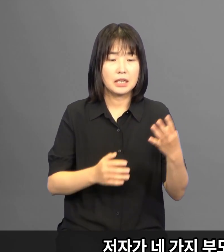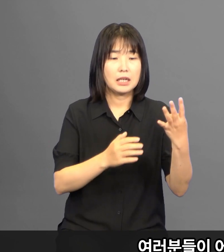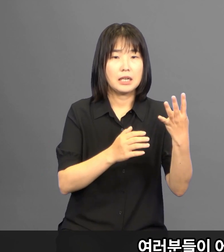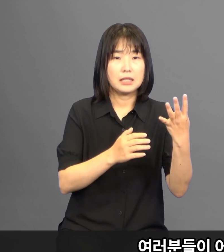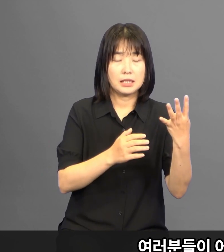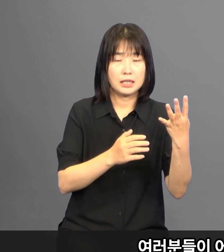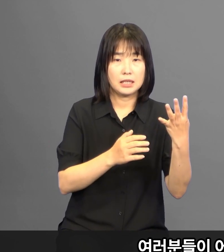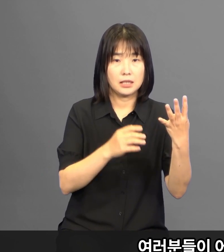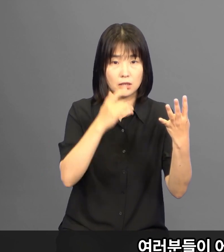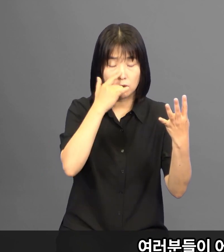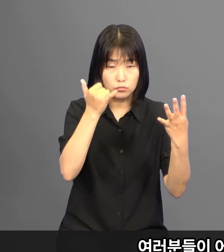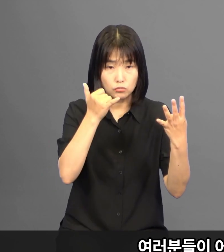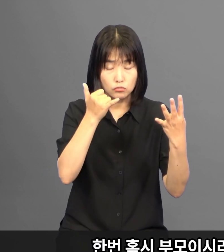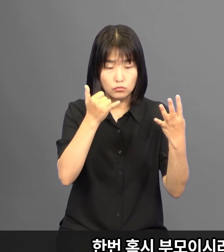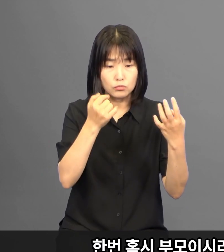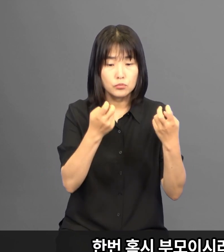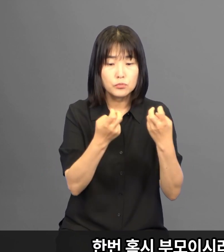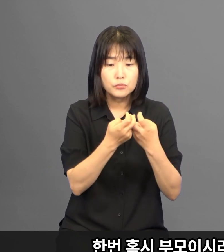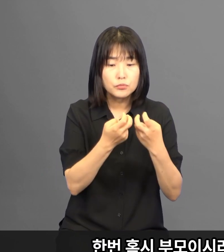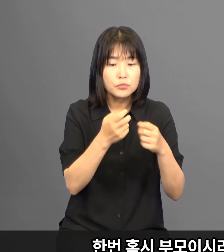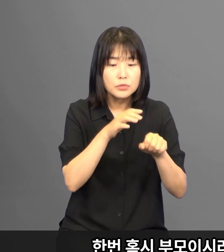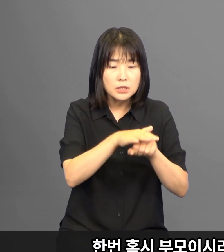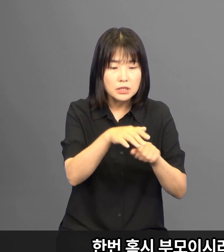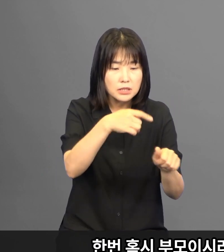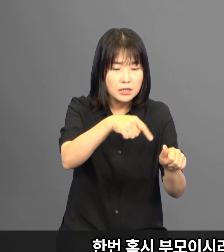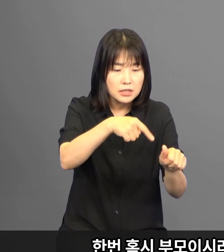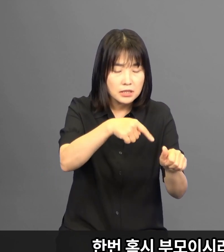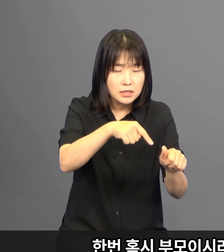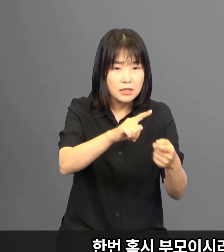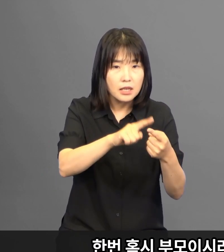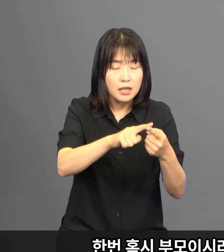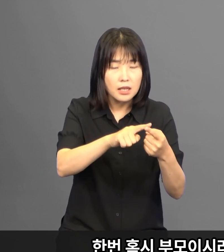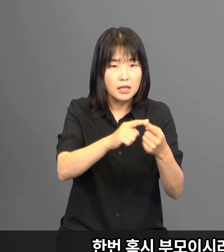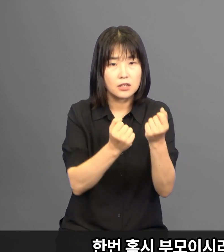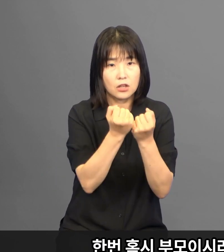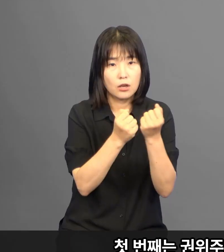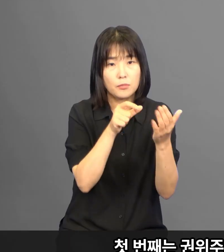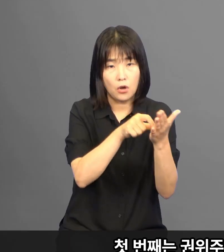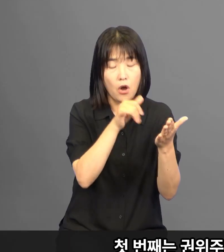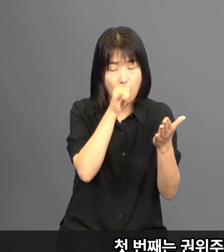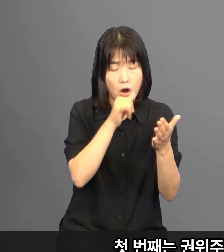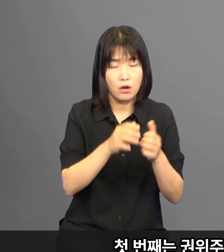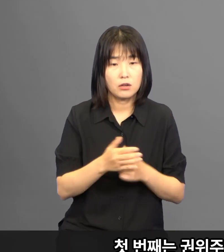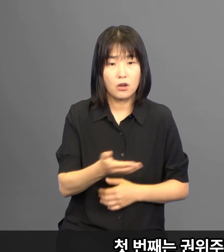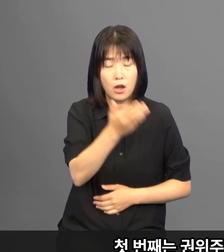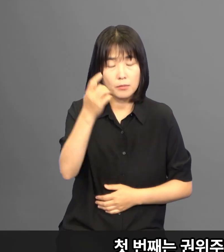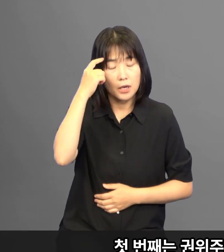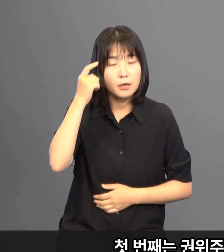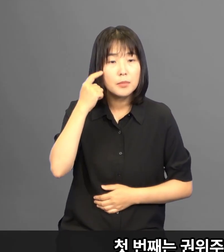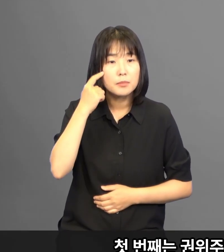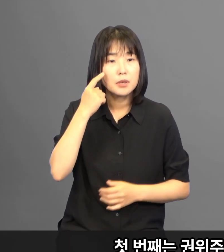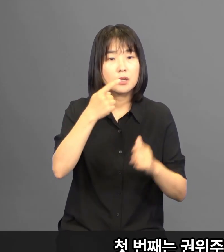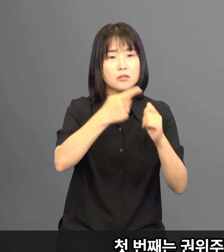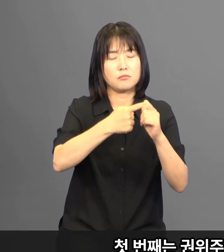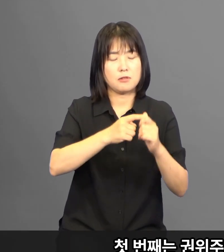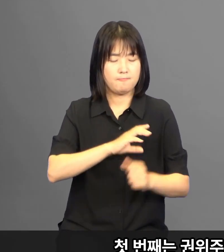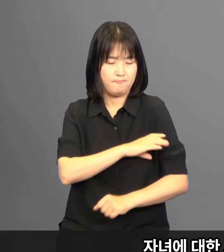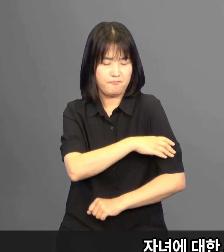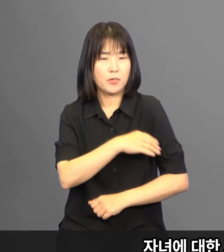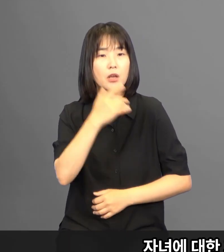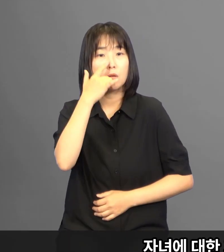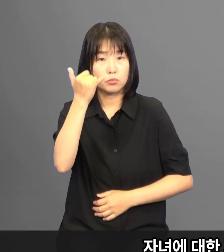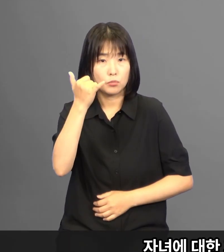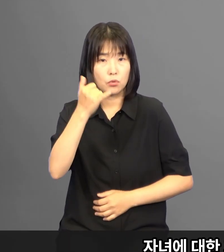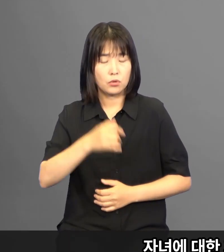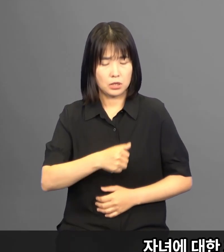합니다. 여러분들이 어느 부모의 유형인지 한번, 혹시 부모이시라면 생각해 보시기 바랍니다. 첫 번째는 권위주의적인 부모가 있습니다.